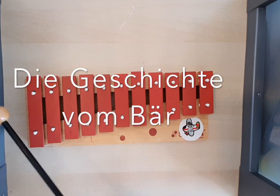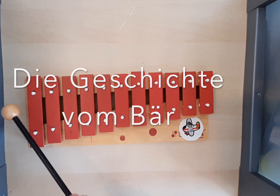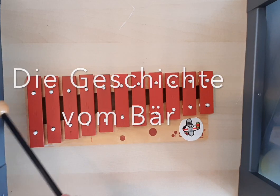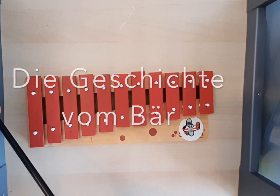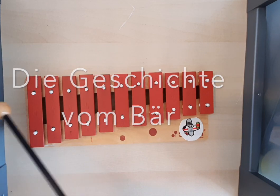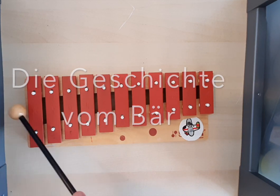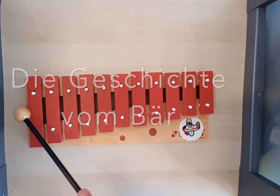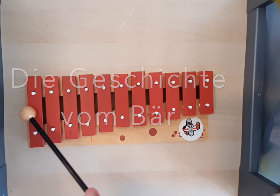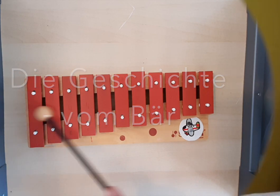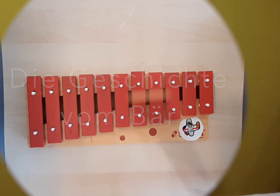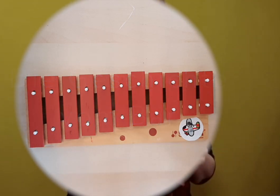Jede ist dabei.